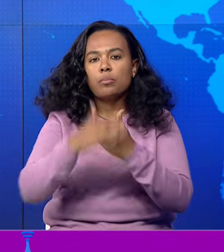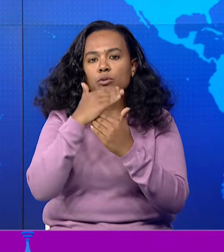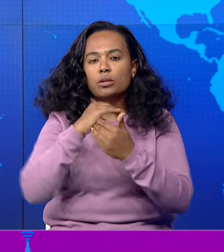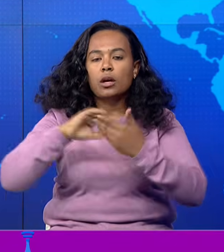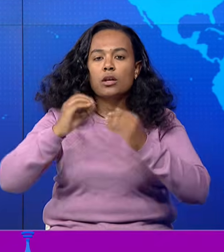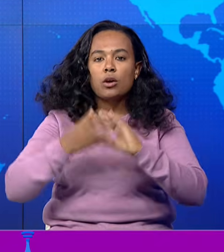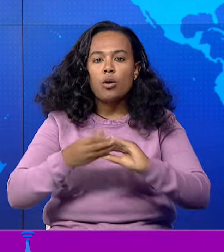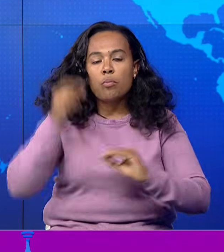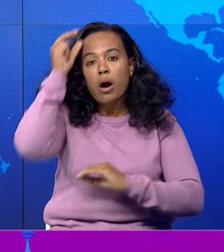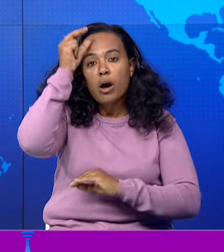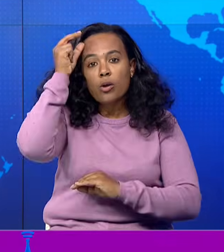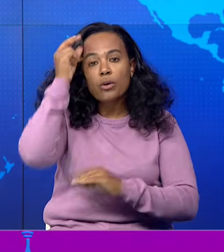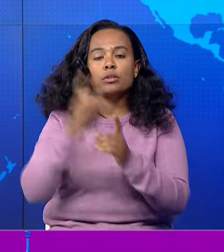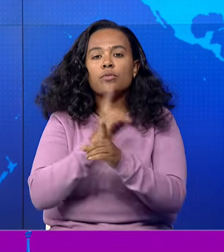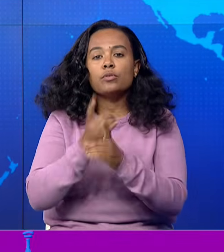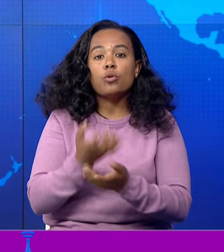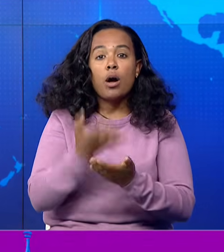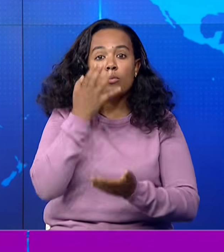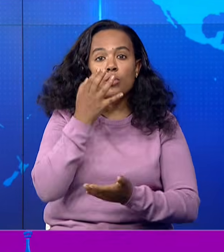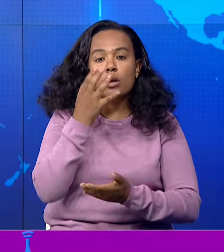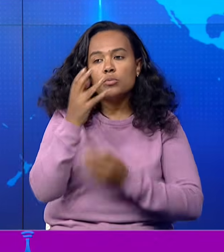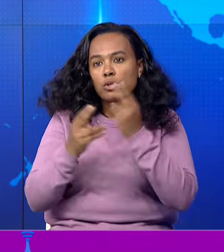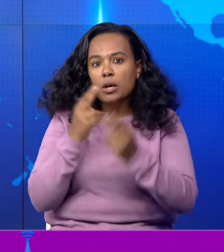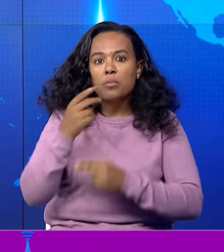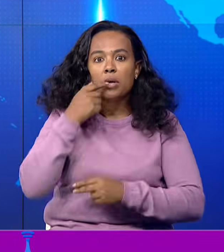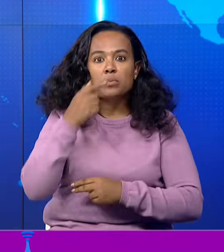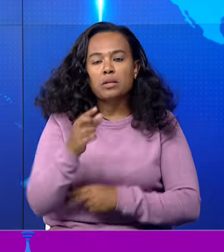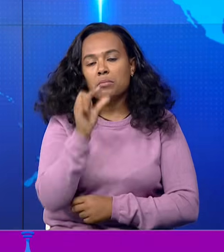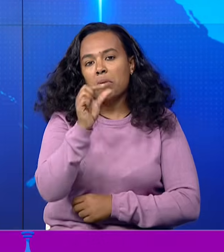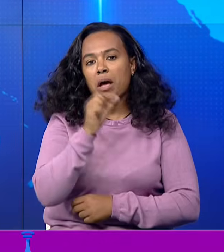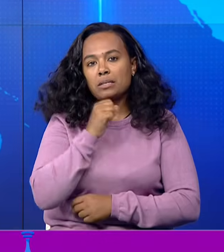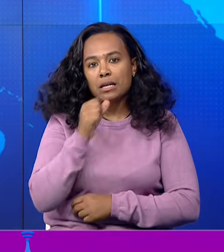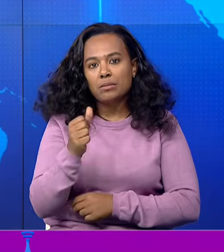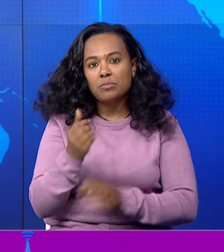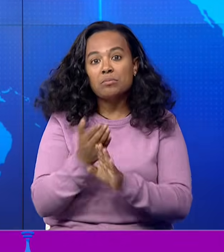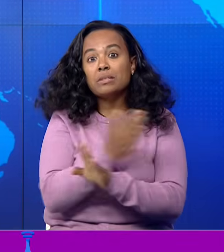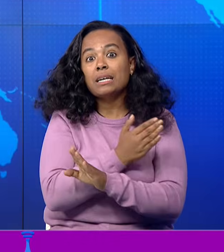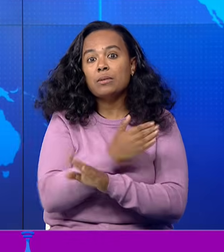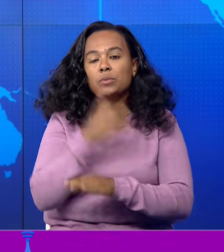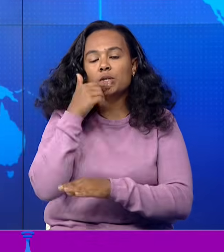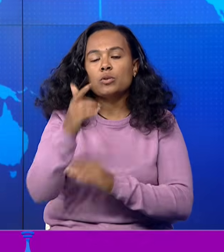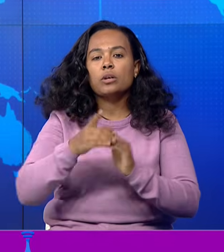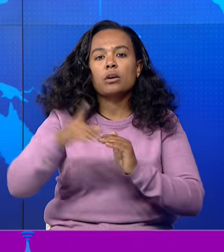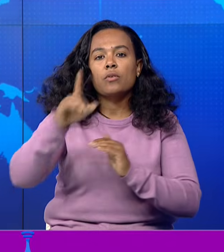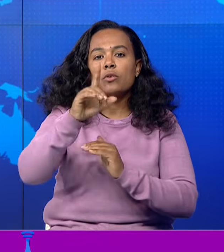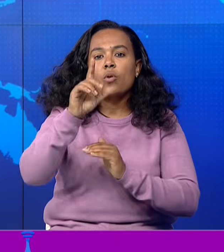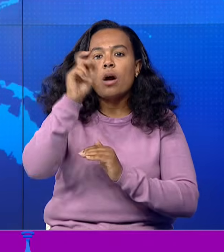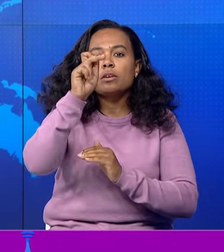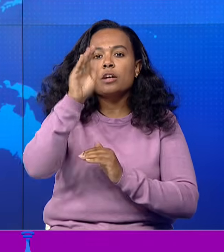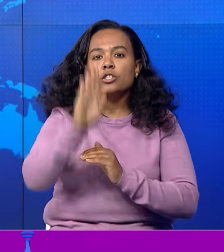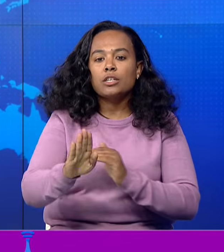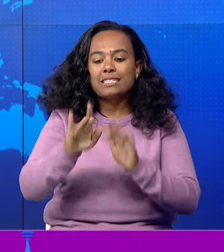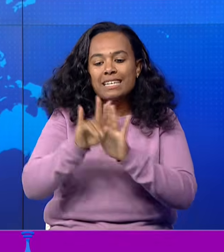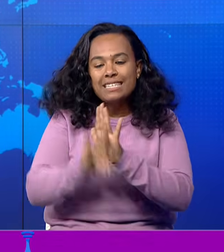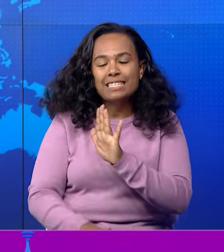ባህላዊና ተፈጥሯዊ ሀብቶቿ የቱሪዝም ሙዚየም ቢያስብላትም የሚያንሳት አይደለም። ምድረ ቀደምት ያሰኟት ከከፍታዋ ዳሽን እስከ ዝቅታዋ